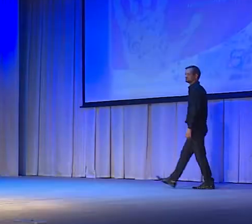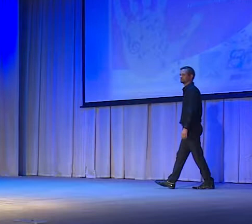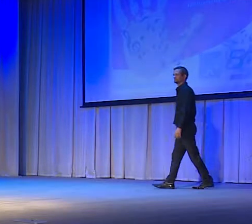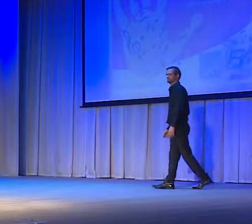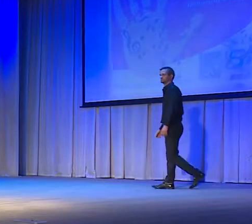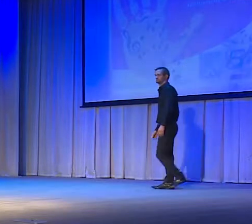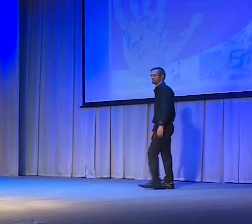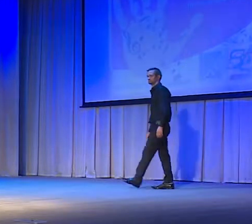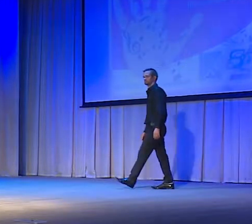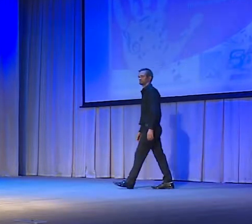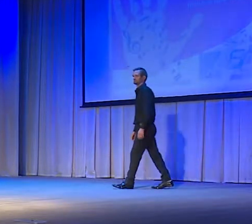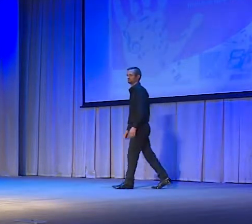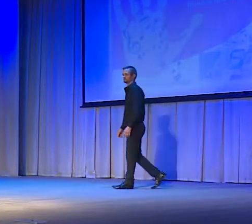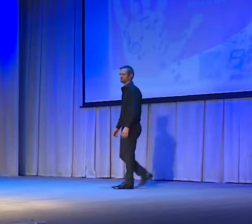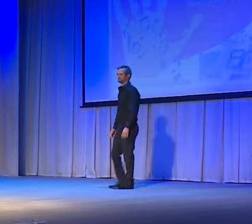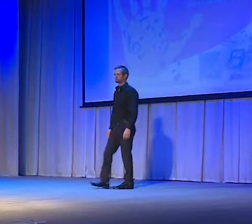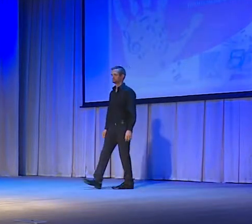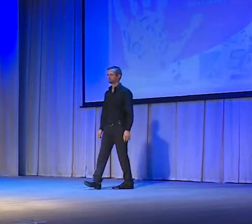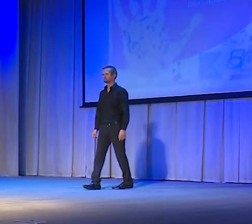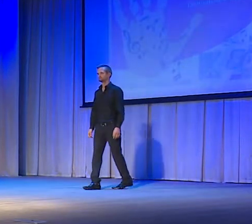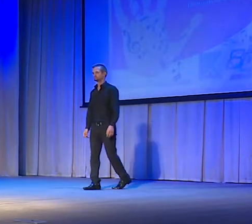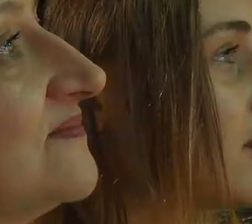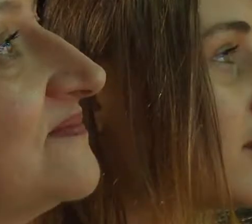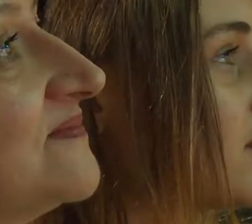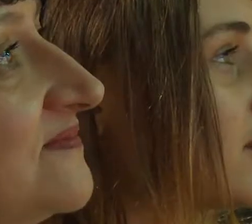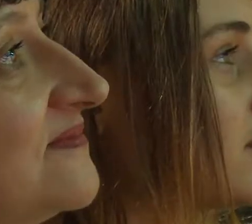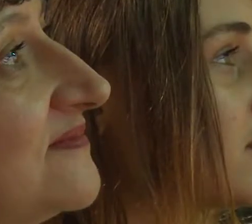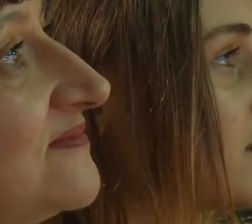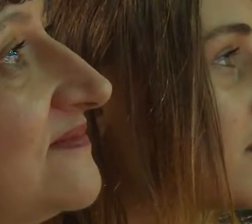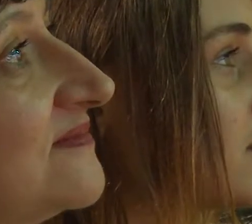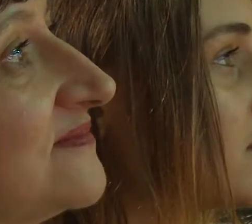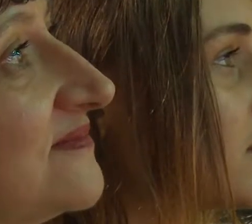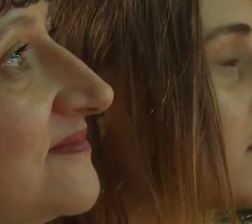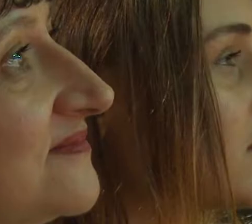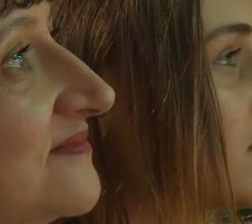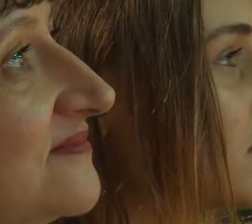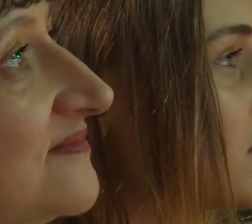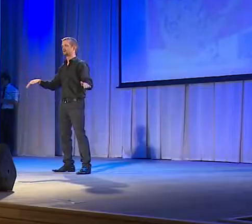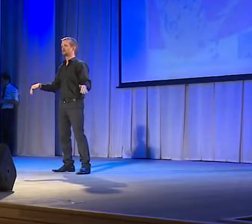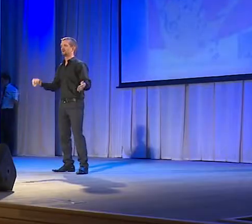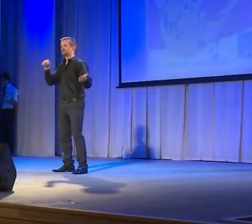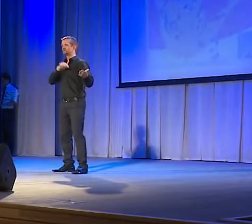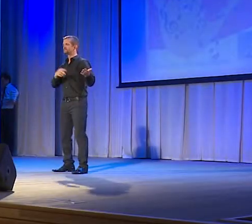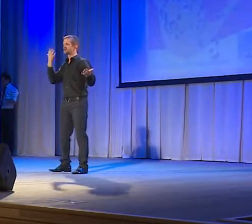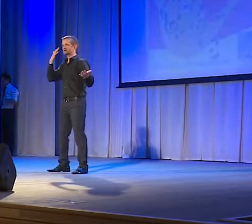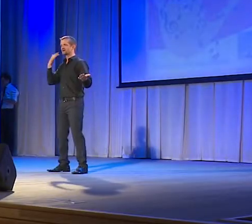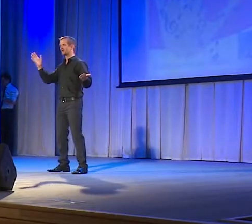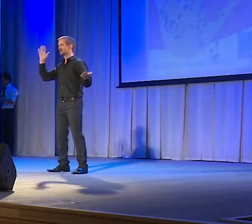Сами участники признаются, репетиции требуют особых усилий. Нужно хорошо знать текст, суметь передать настроение песни жестами и мимикой,